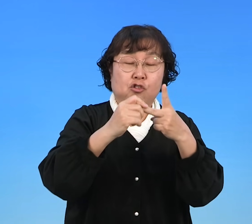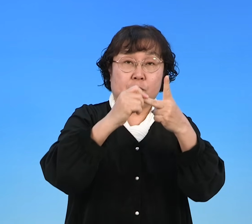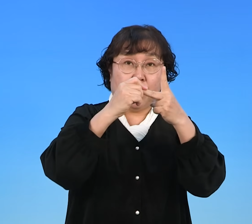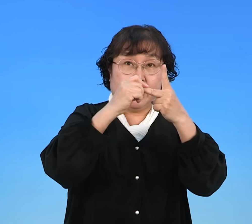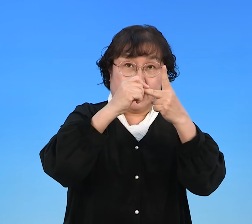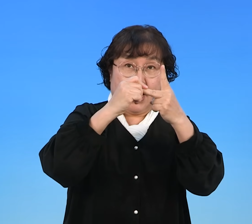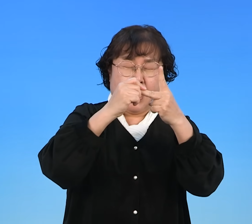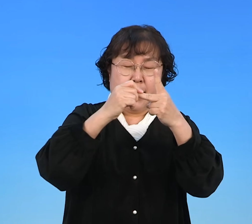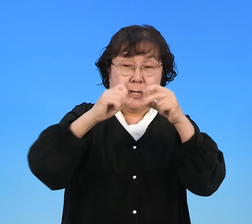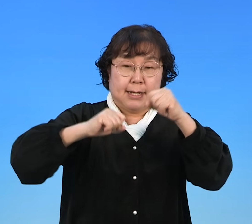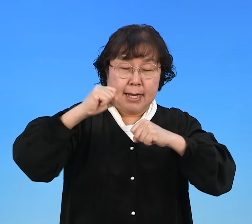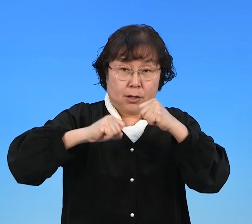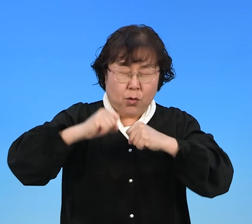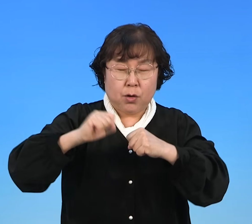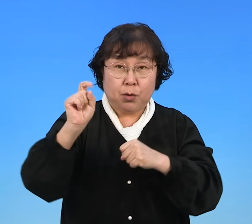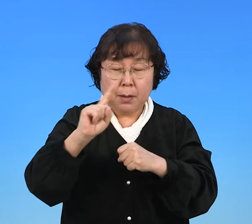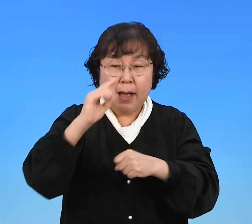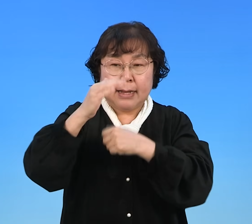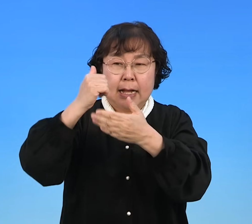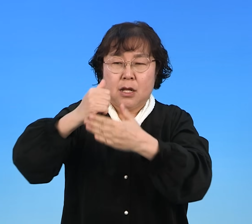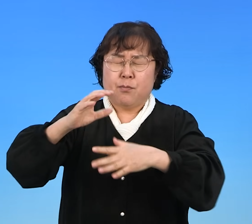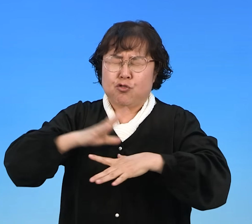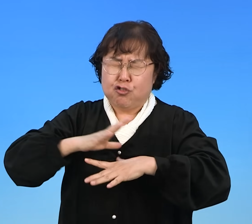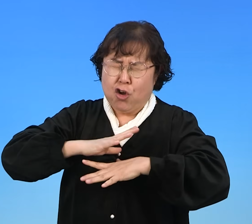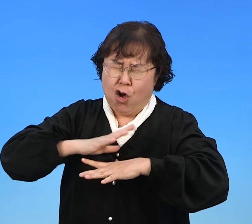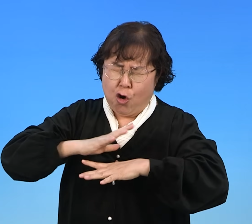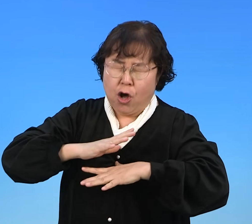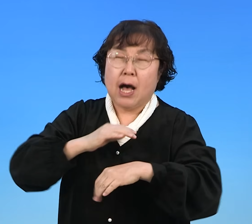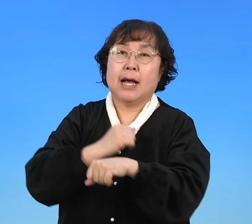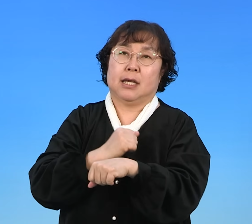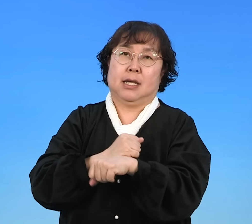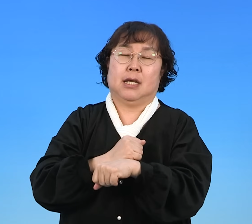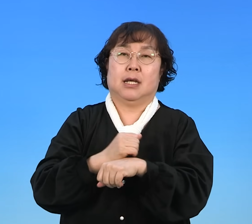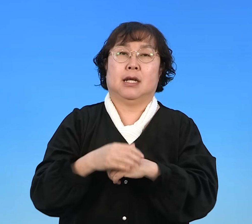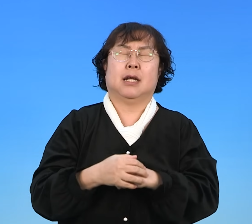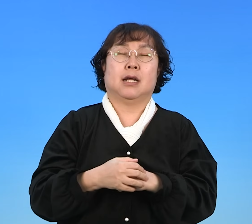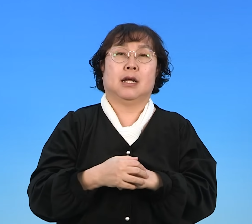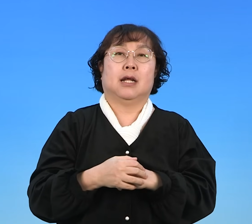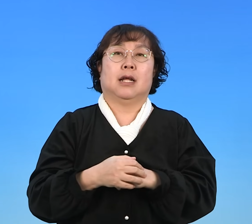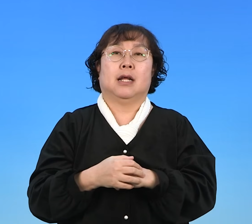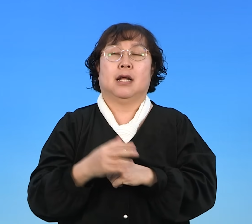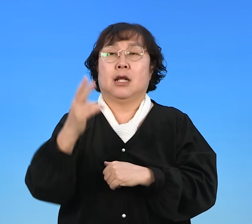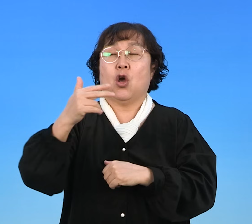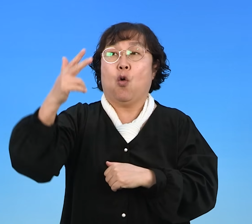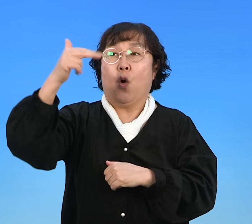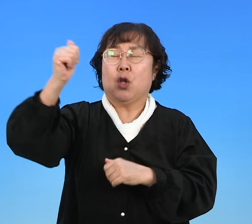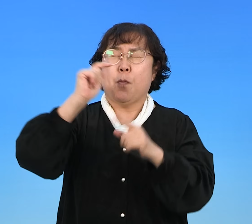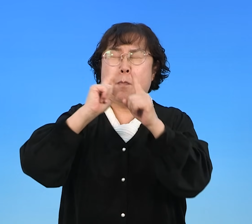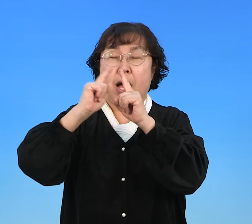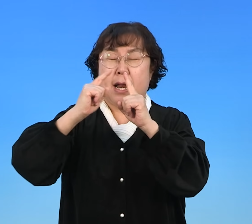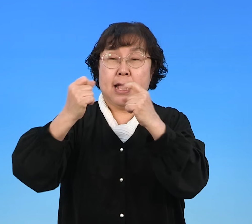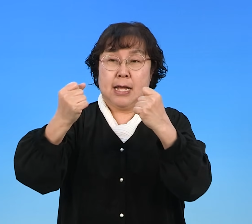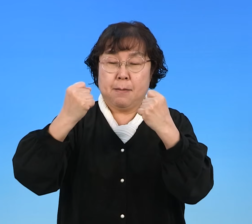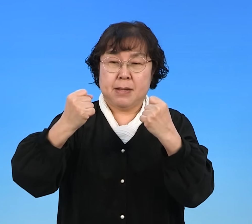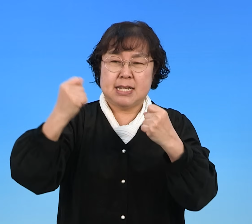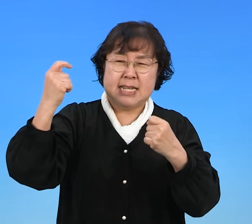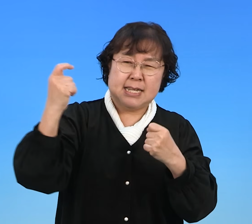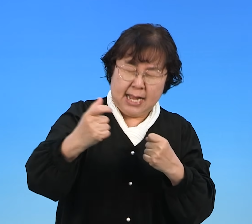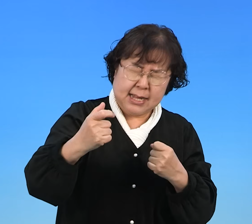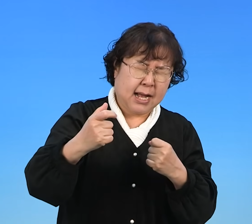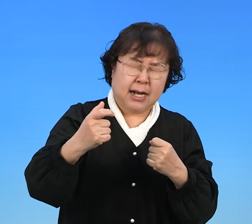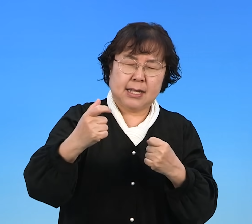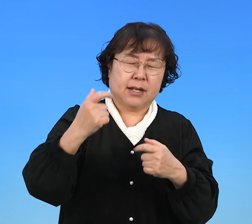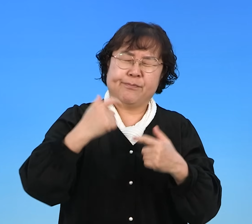하나님을 두려워하기입니다. 자, 본문 10절과 11절입니다. 여호와는 말의 힘이 세다 하여